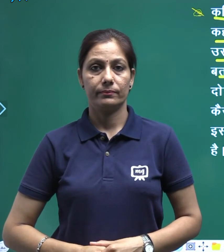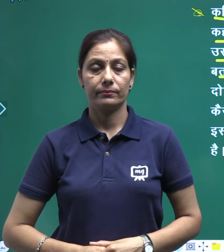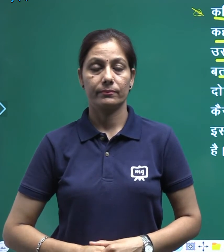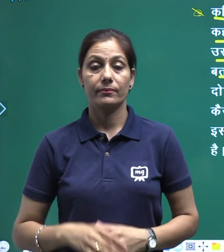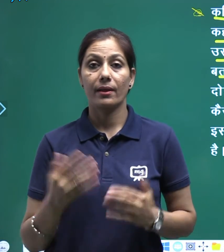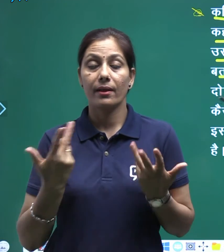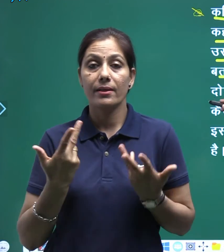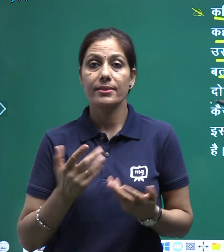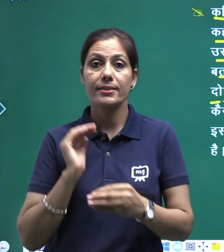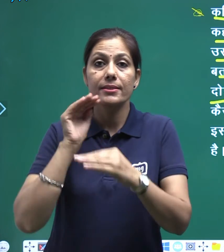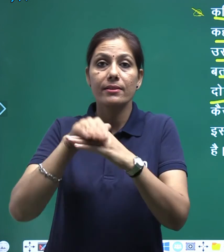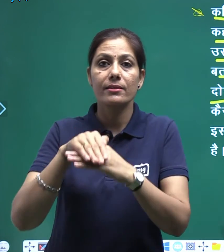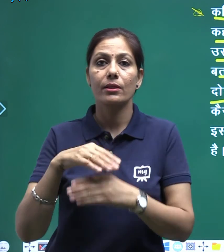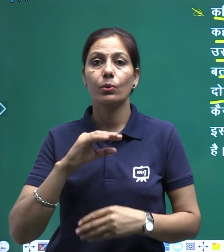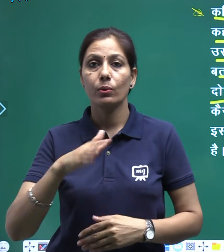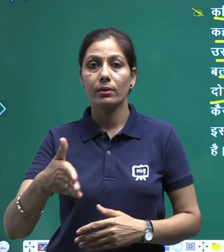कैसे संदेशा दोगी?